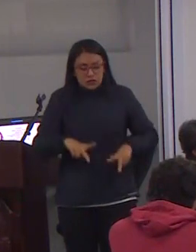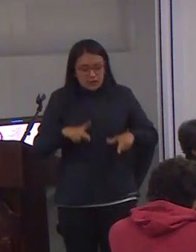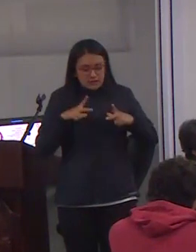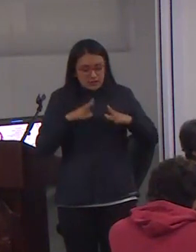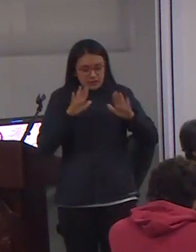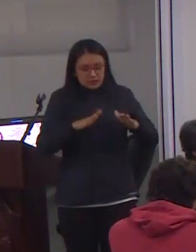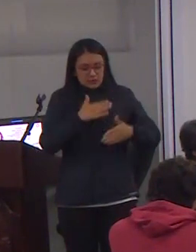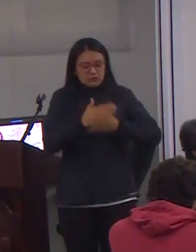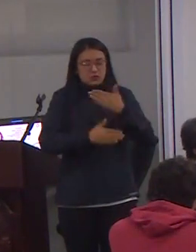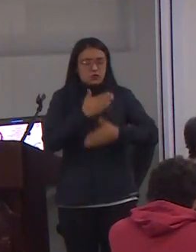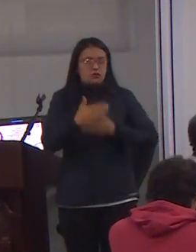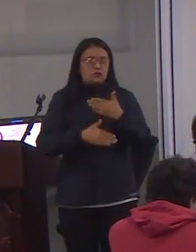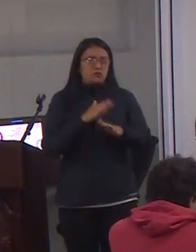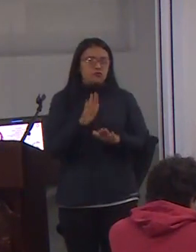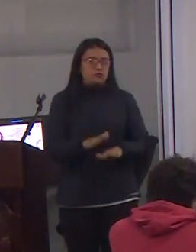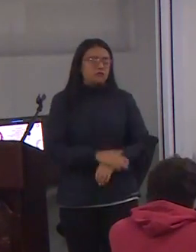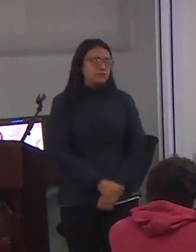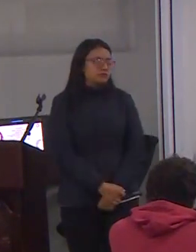vida lleva un proceso